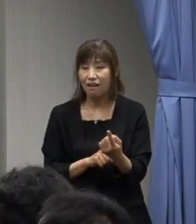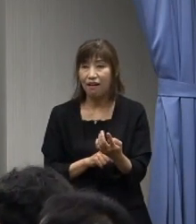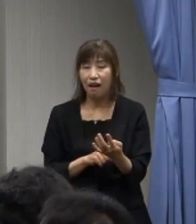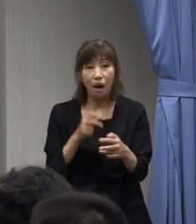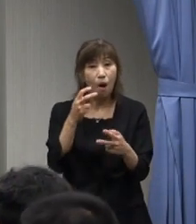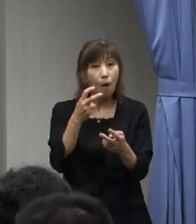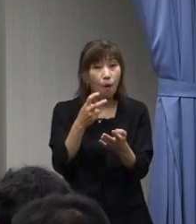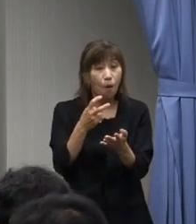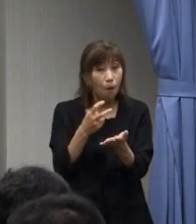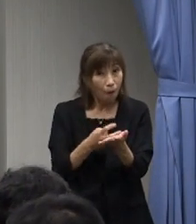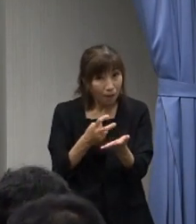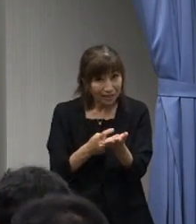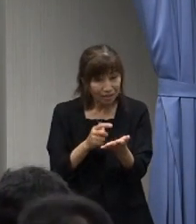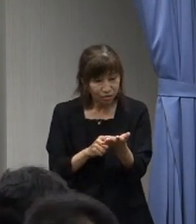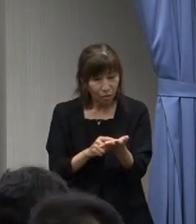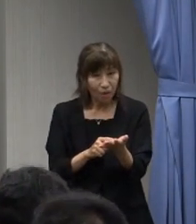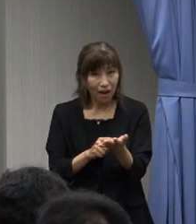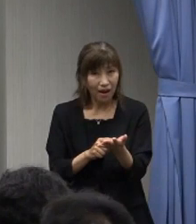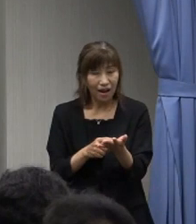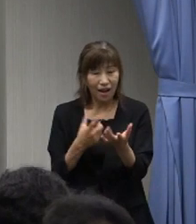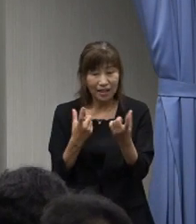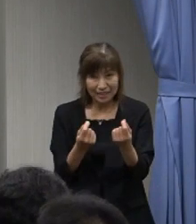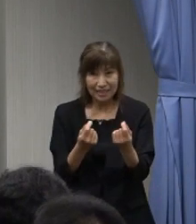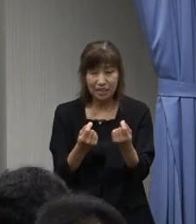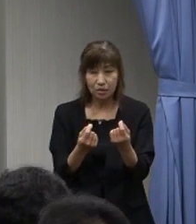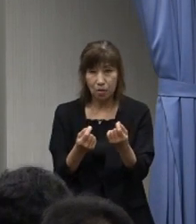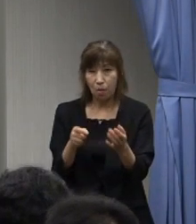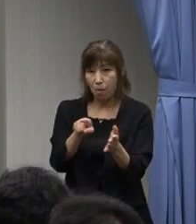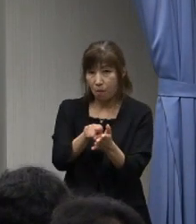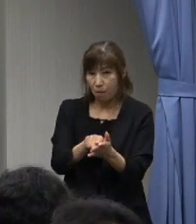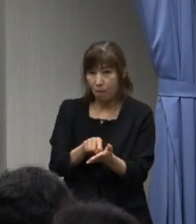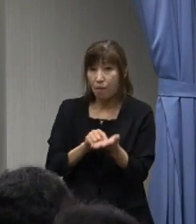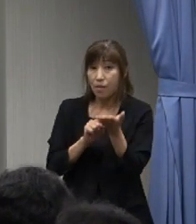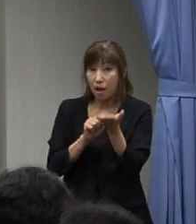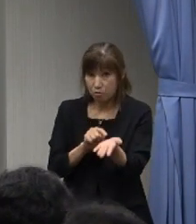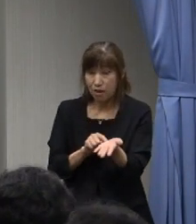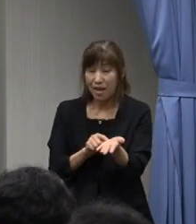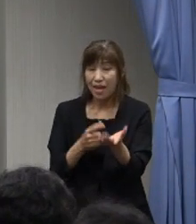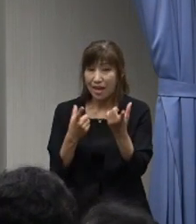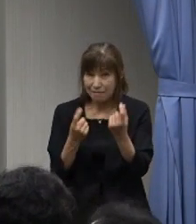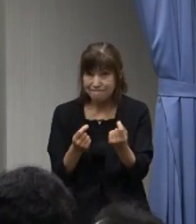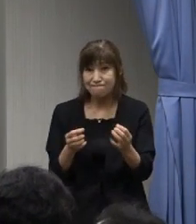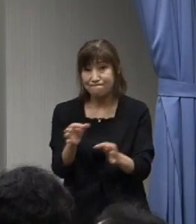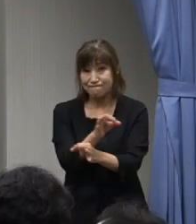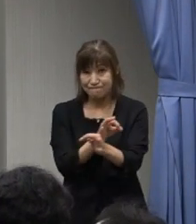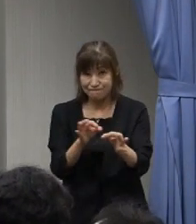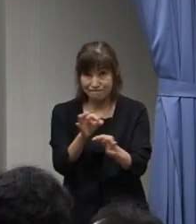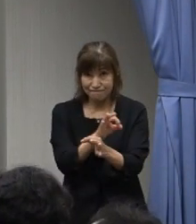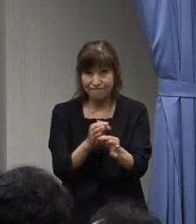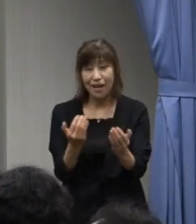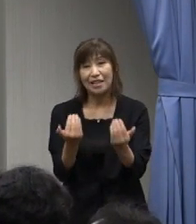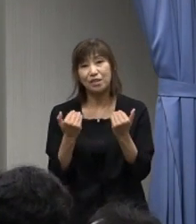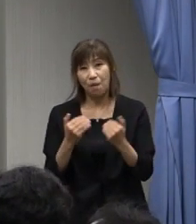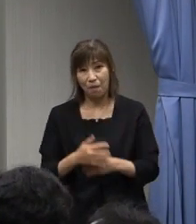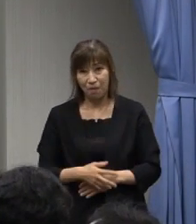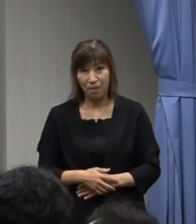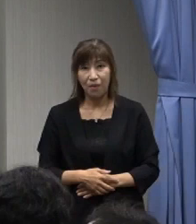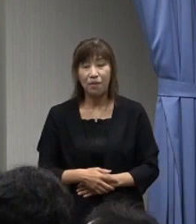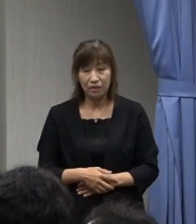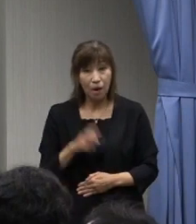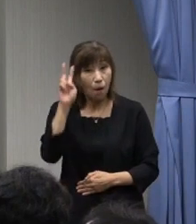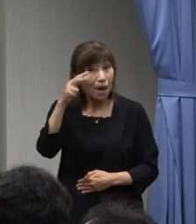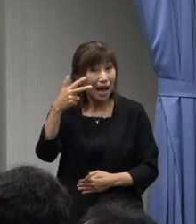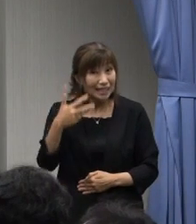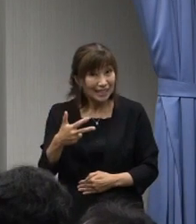法律、規制、そういったものをきちんと作って、そして適正に行われていくことが必要です。そして大阪